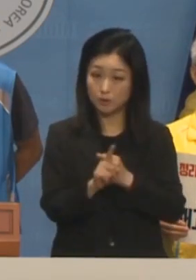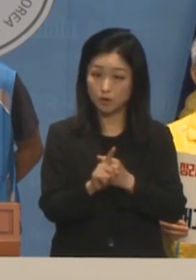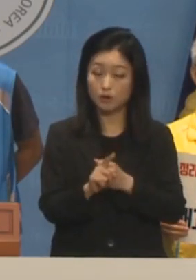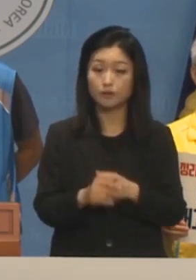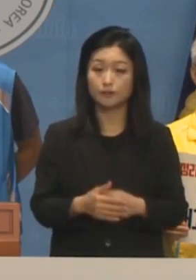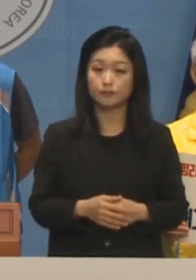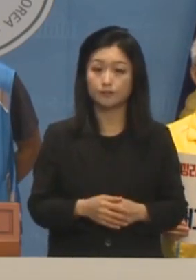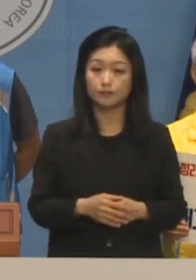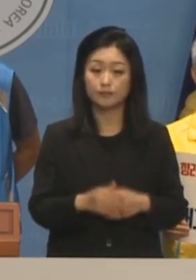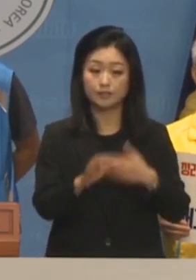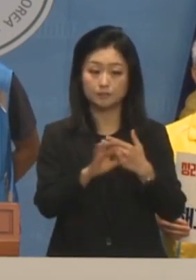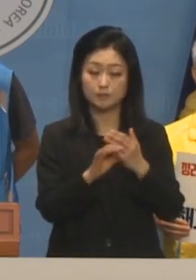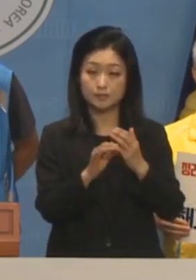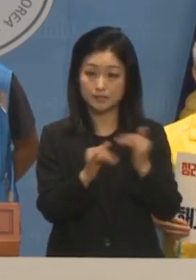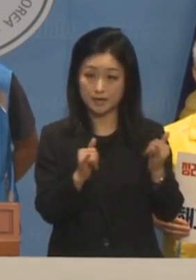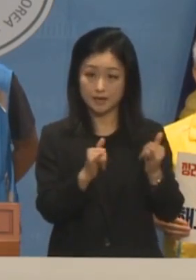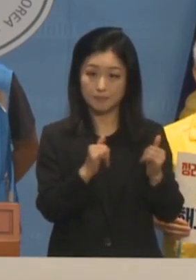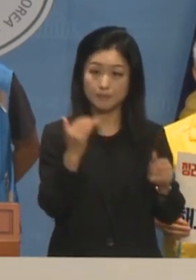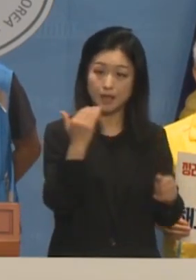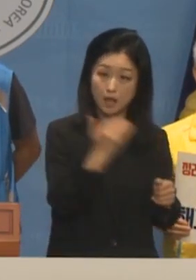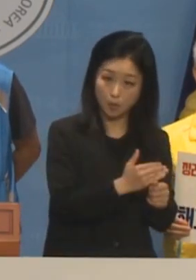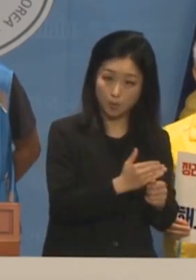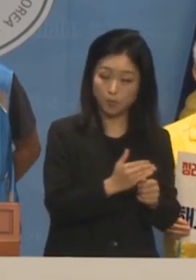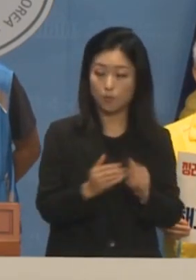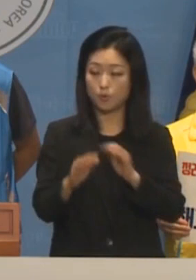정규직 해고 그리고 비정규직을